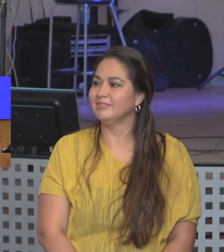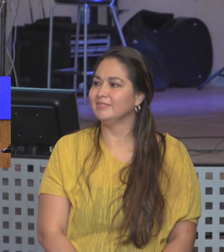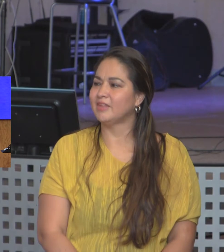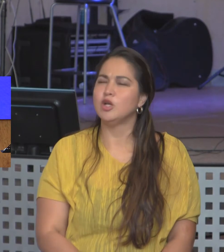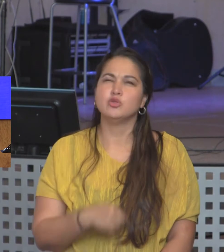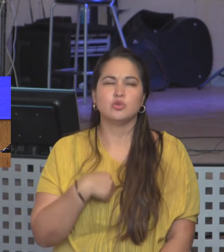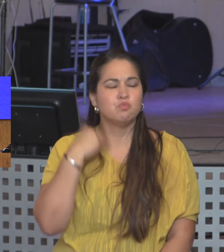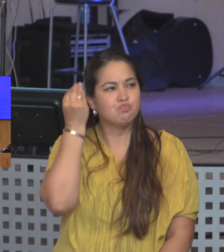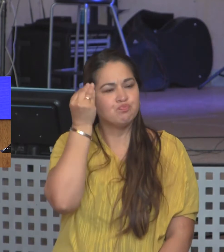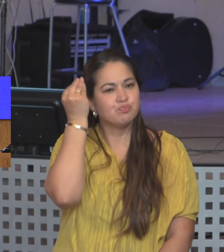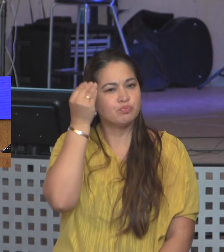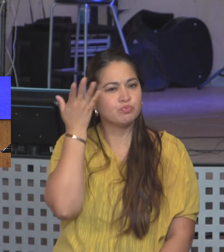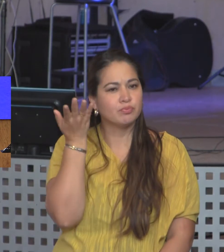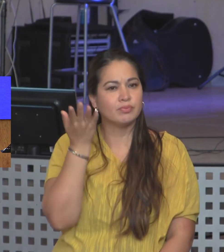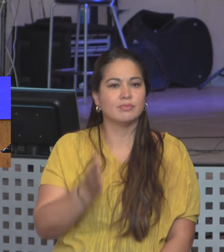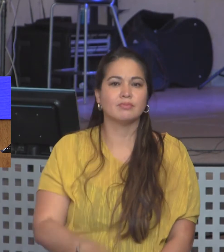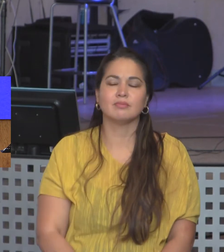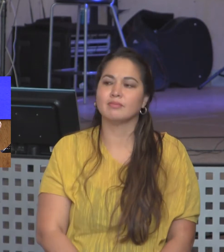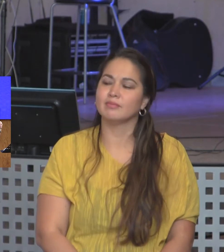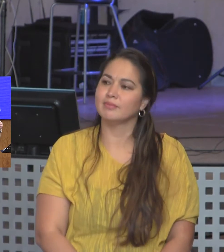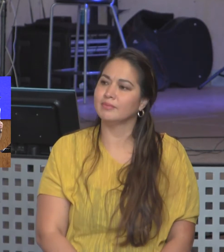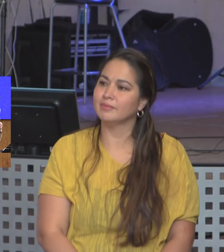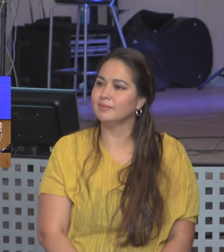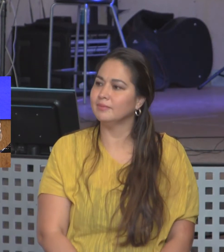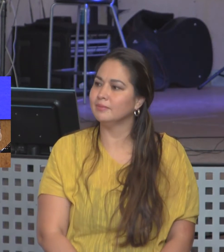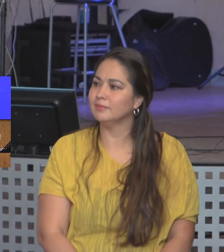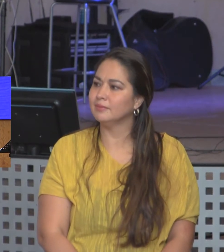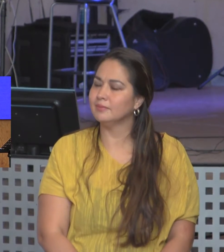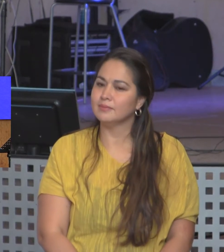Dándole vueltas a la cabeza y pensando,